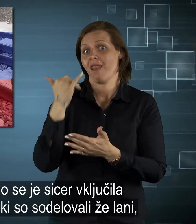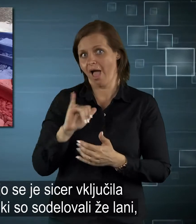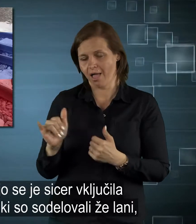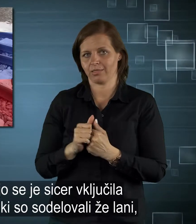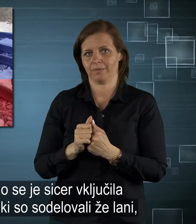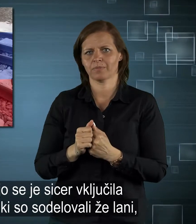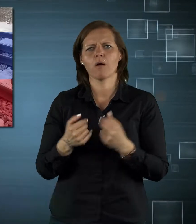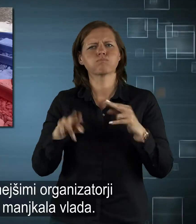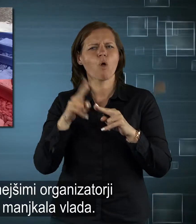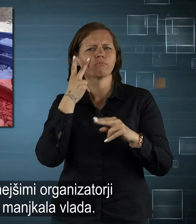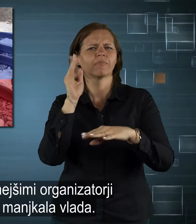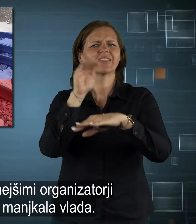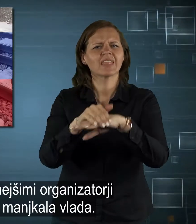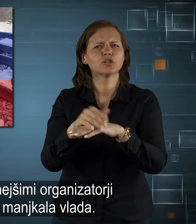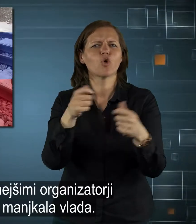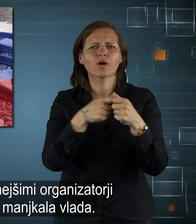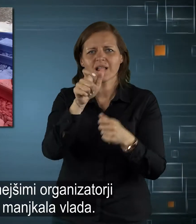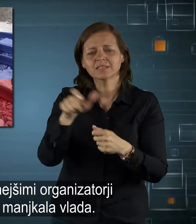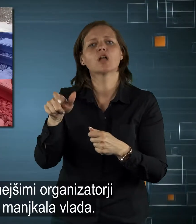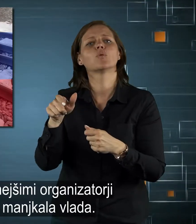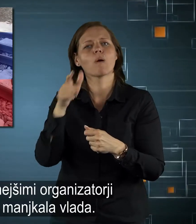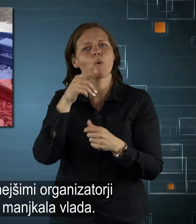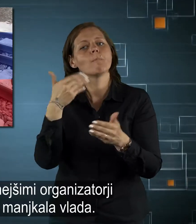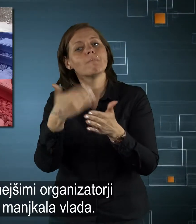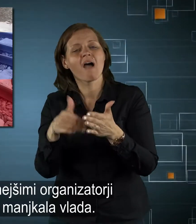že lani. Med vidnejšimi organizatorji pa bo manjkala vlada.